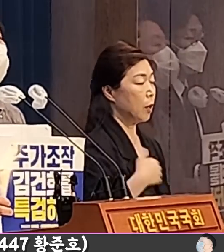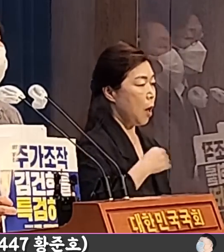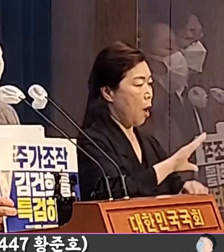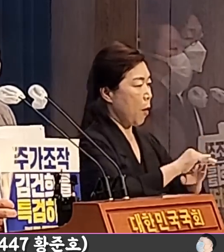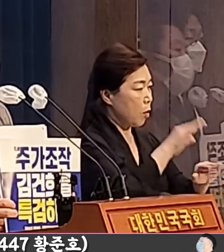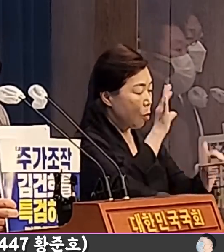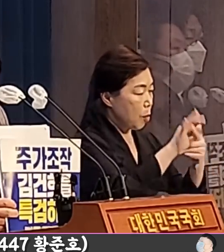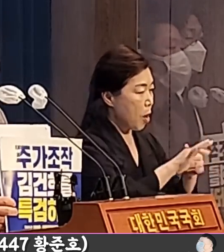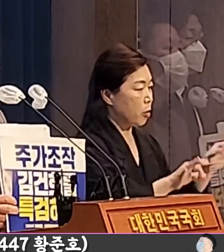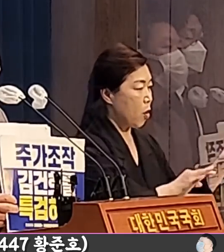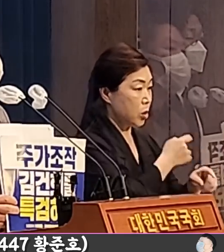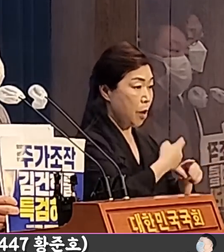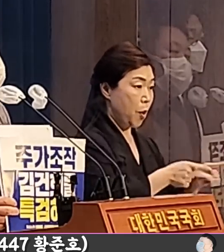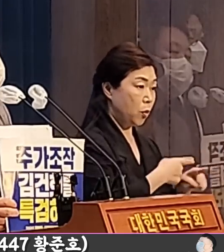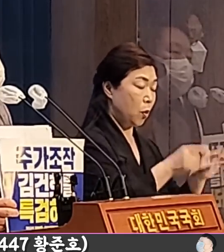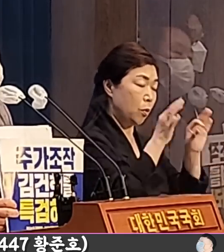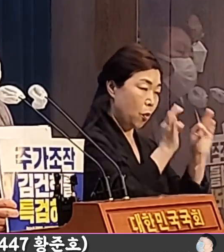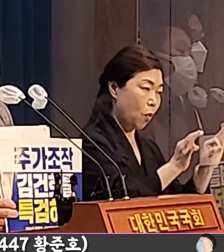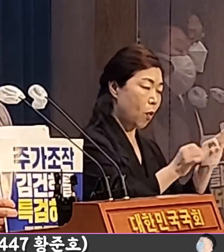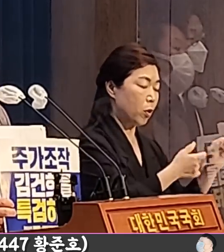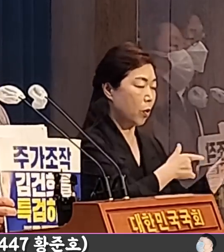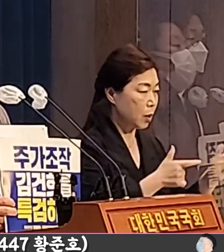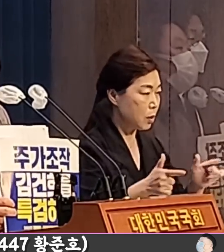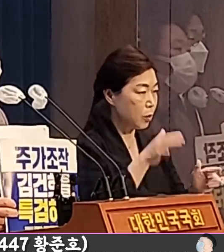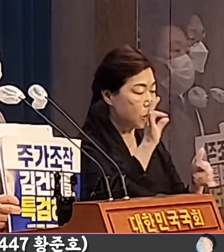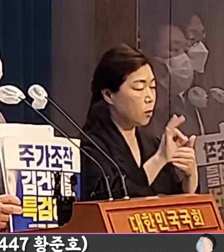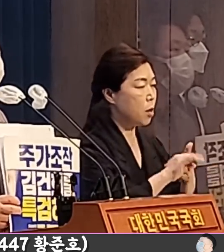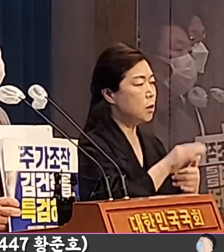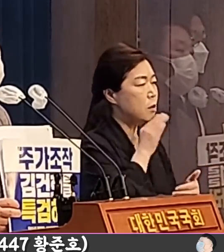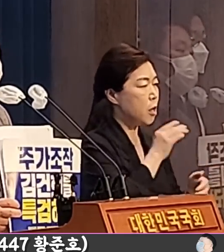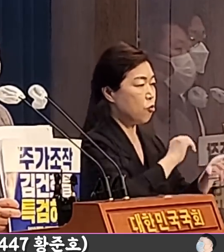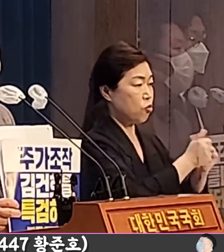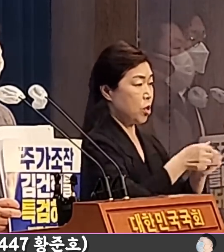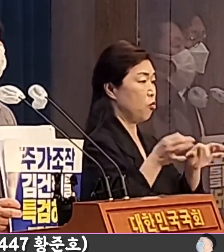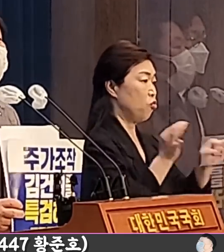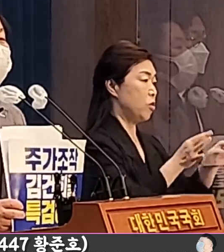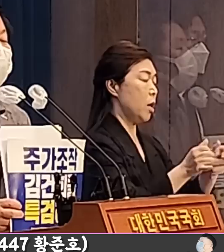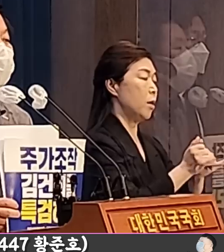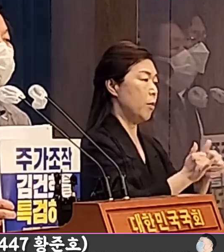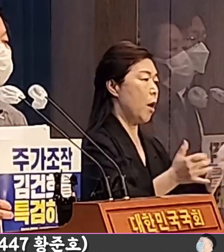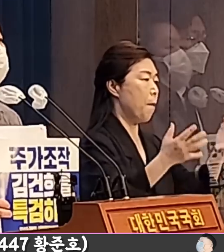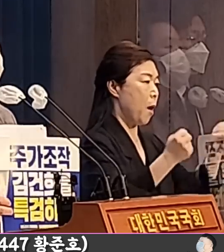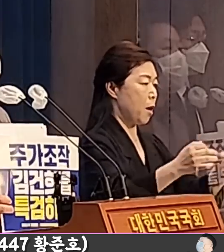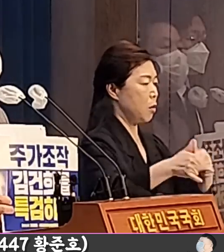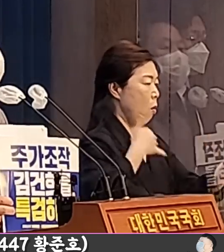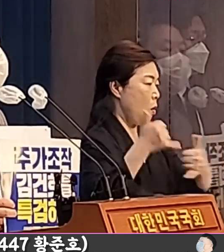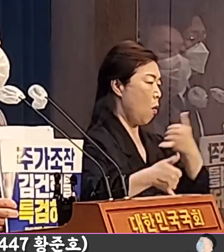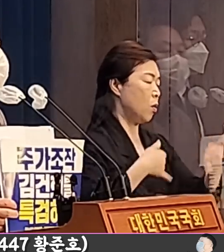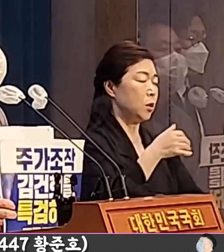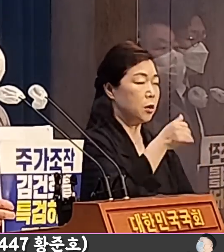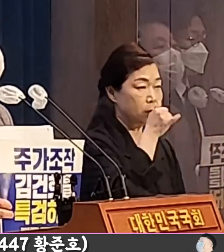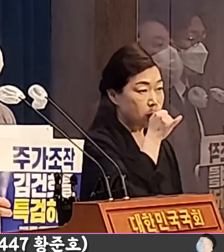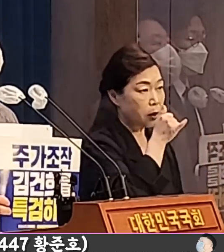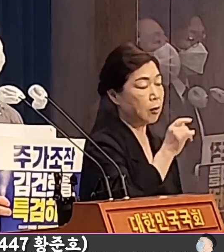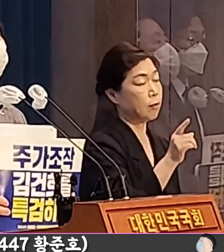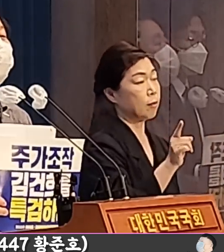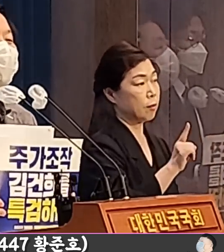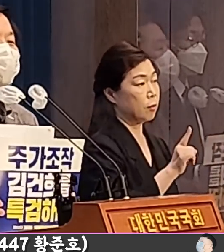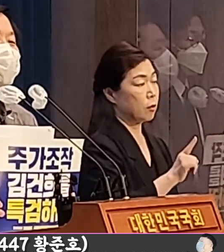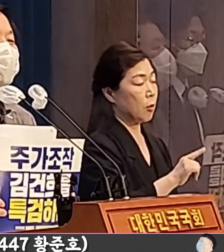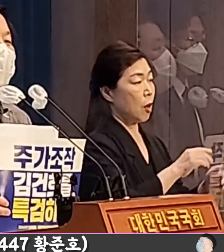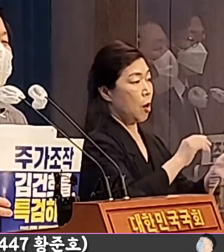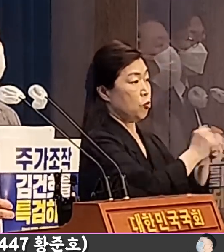방송에서 경제평론도 하다 보니 실제 주식 투자하는 분들한테 아주 많은 연락이 왔습니다.